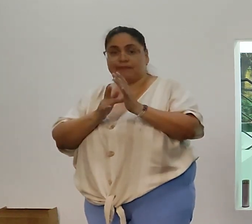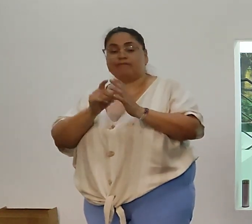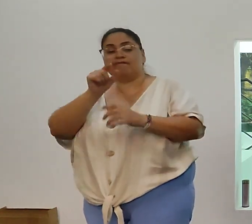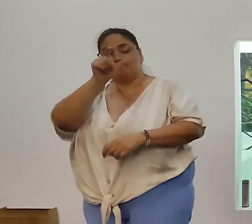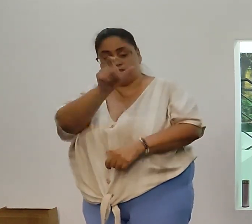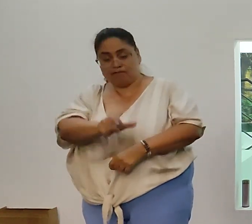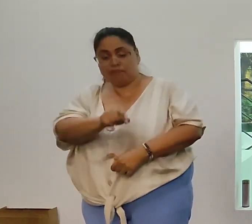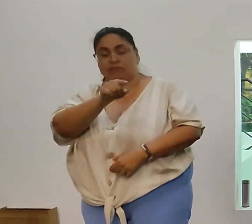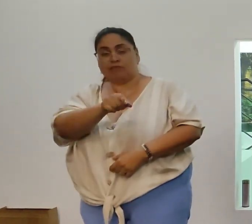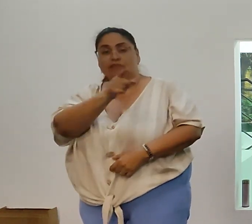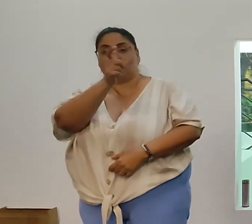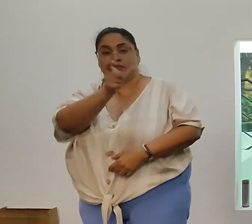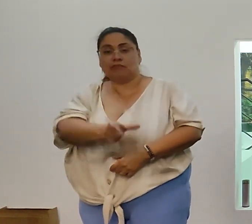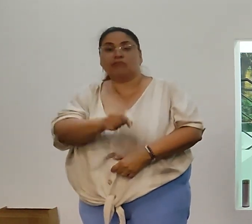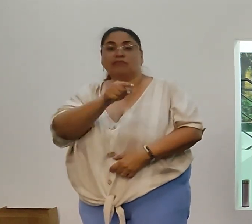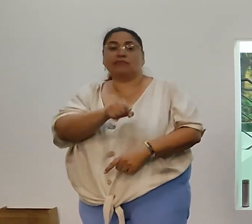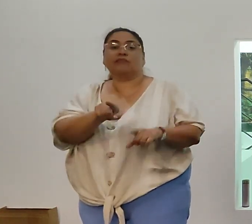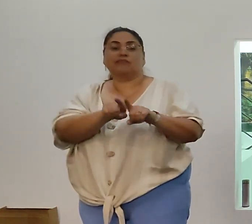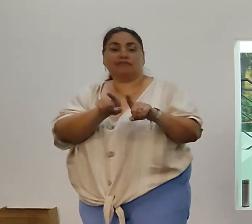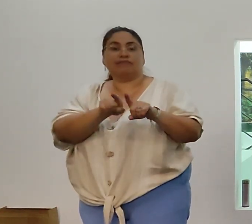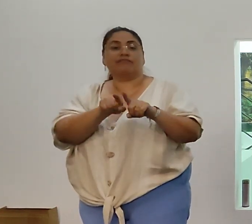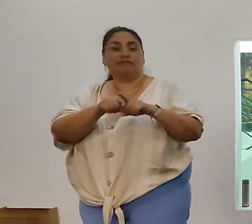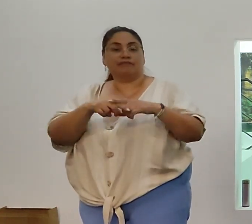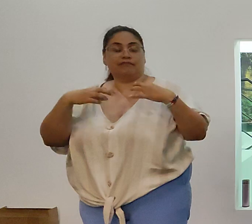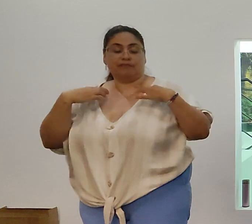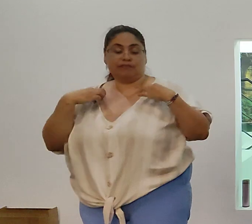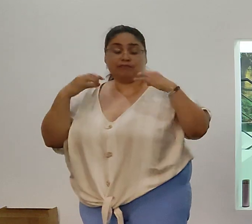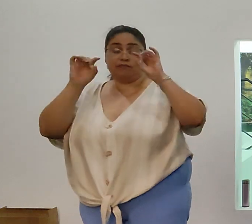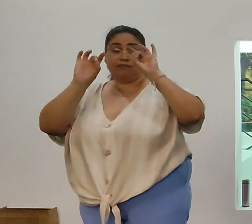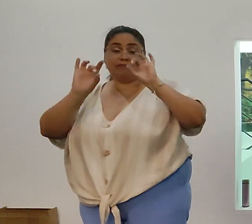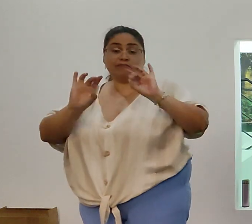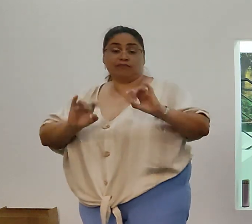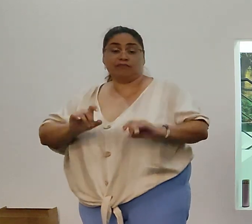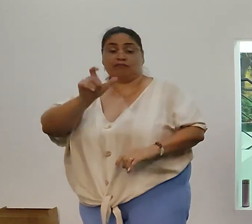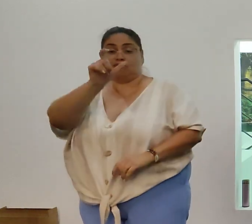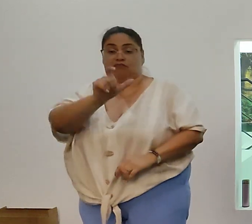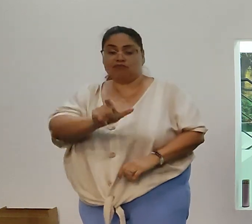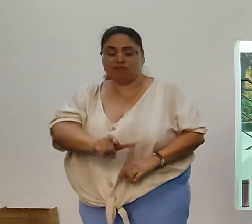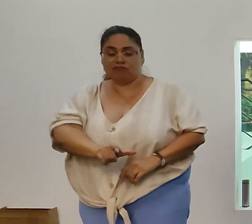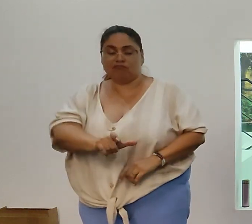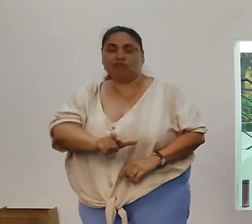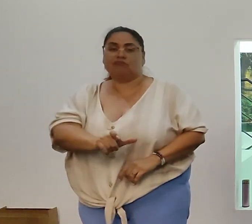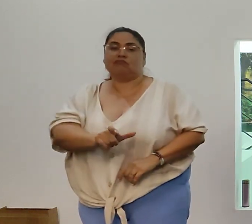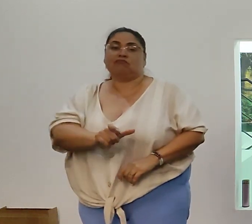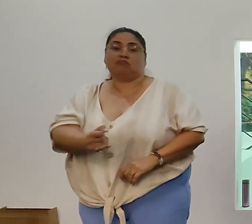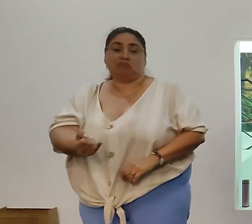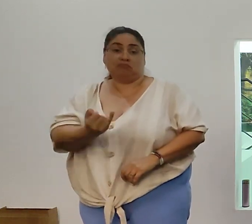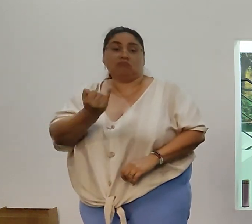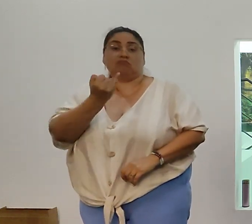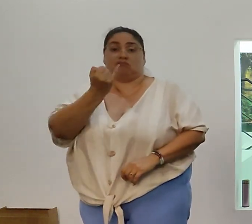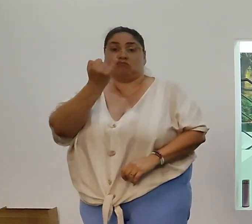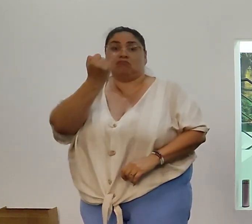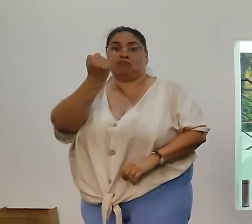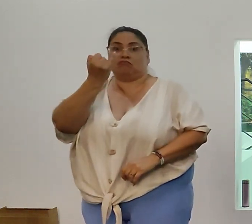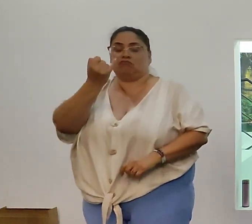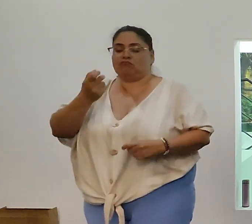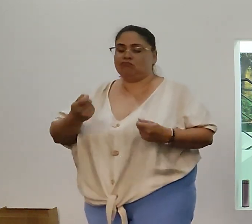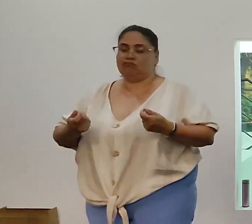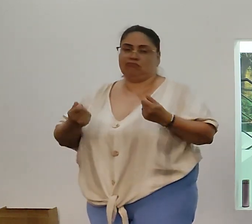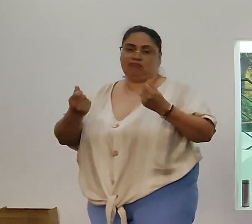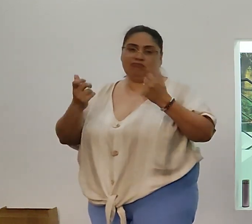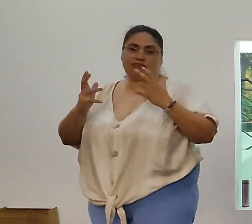homem como alguém que se vestia de púrpura, ou seja, era um homem extremamente importante e